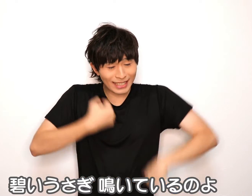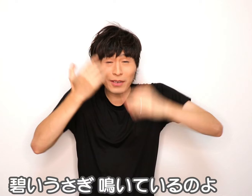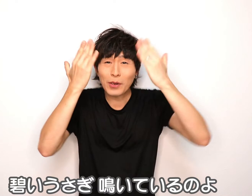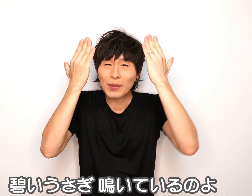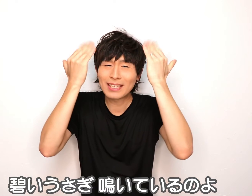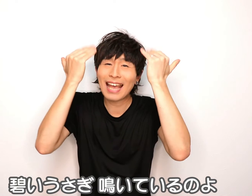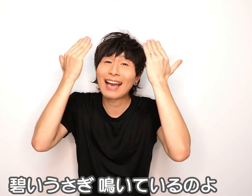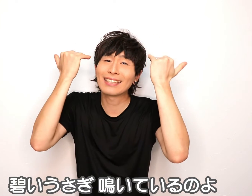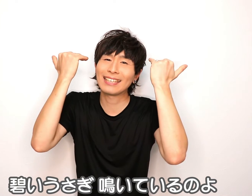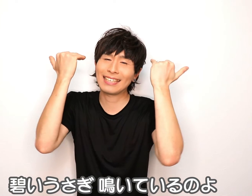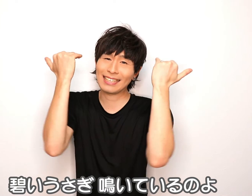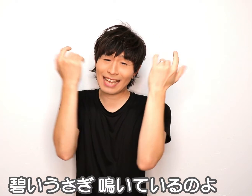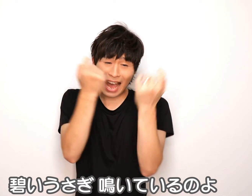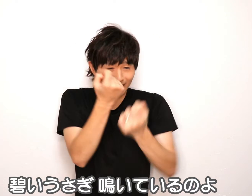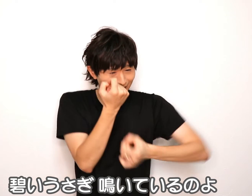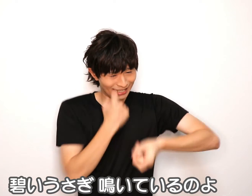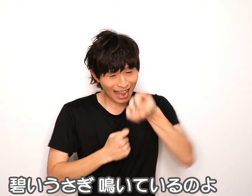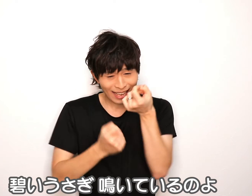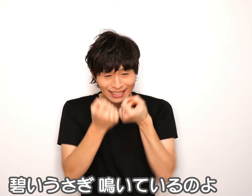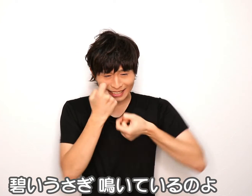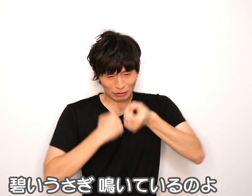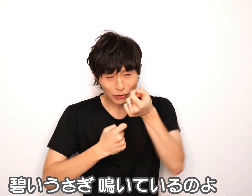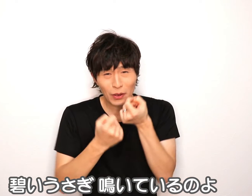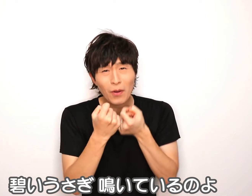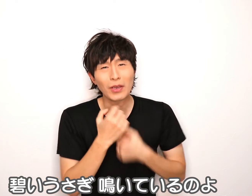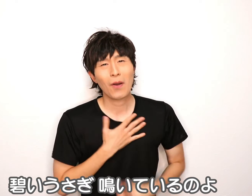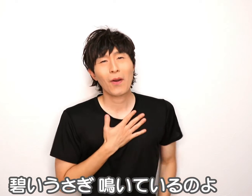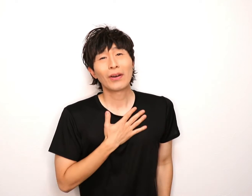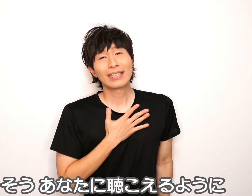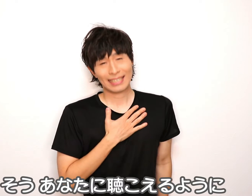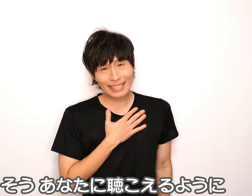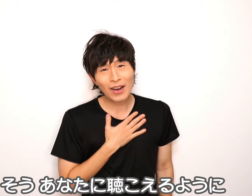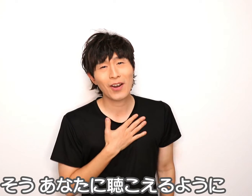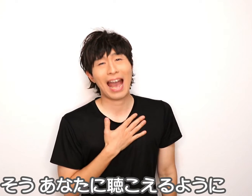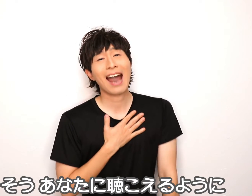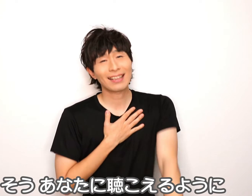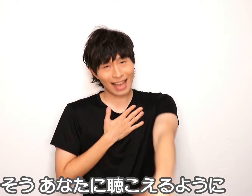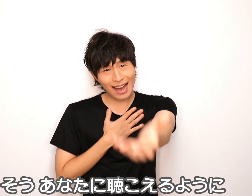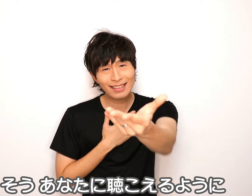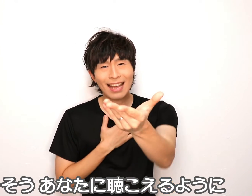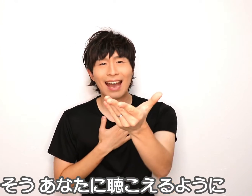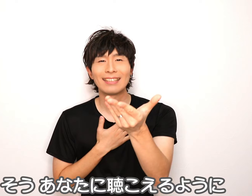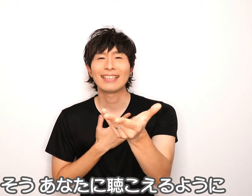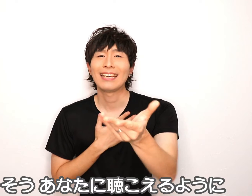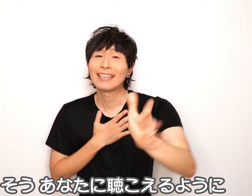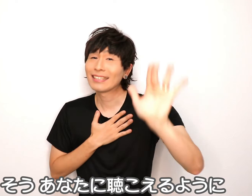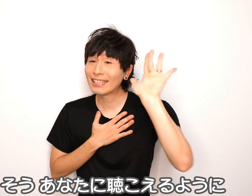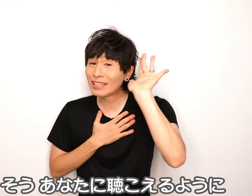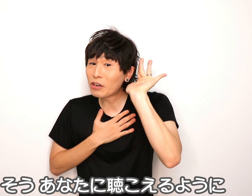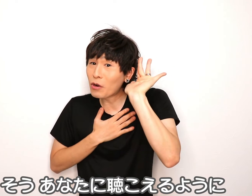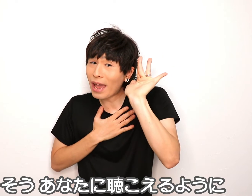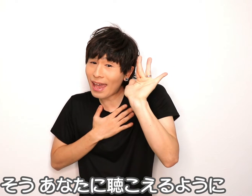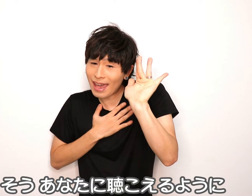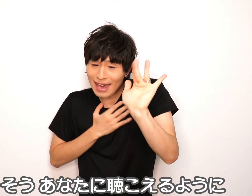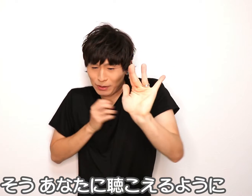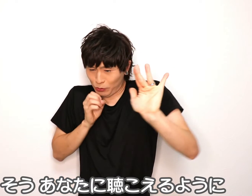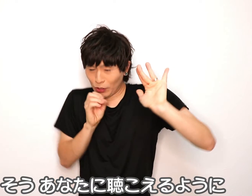青いウサギ泣いているのよ。そうあなたに聞こえるように